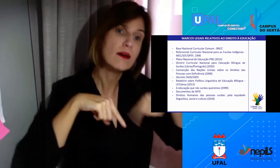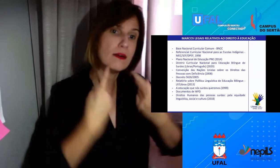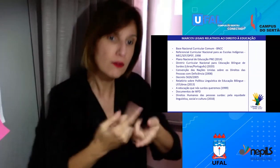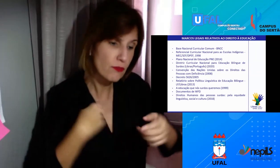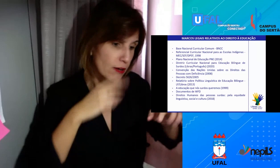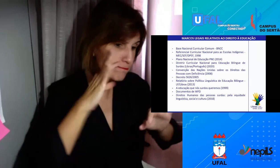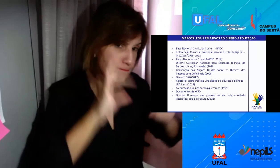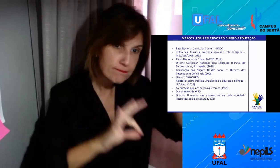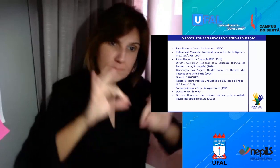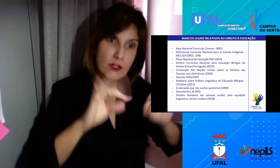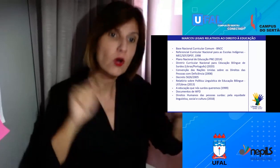é